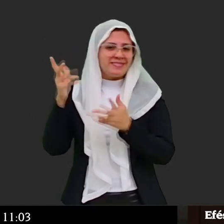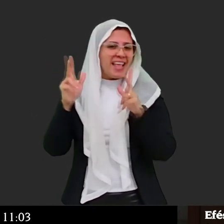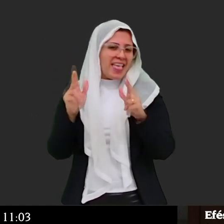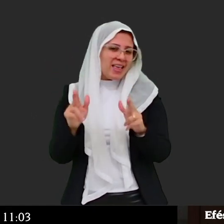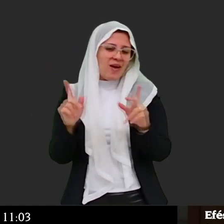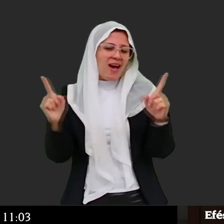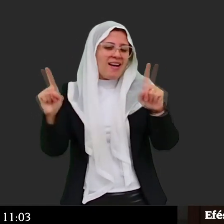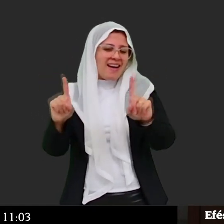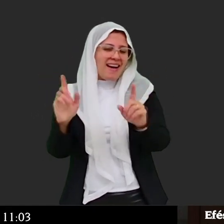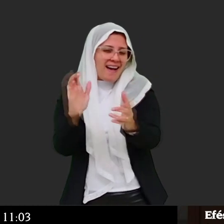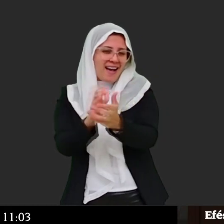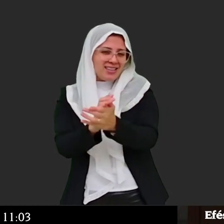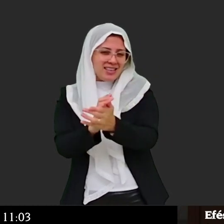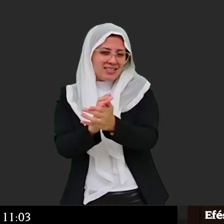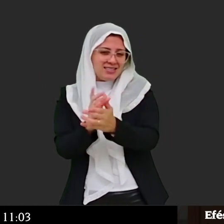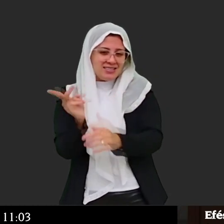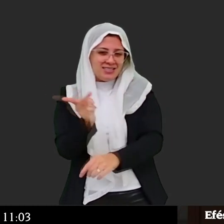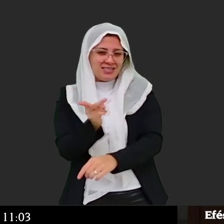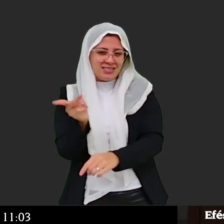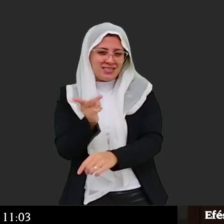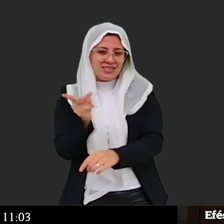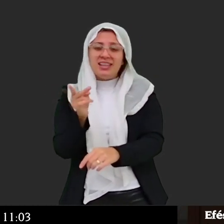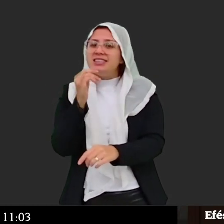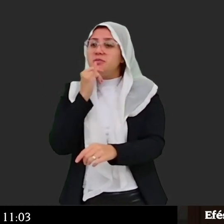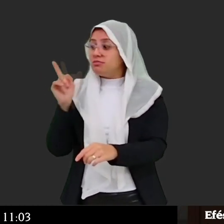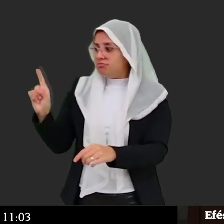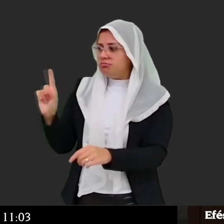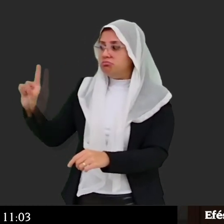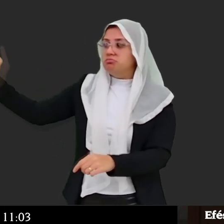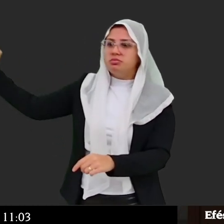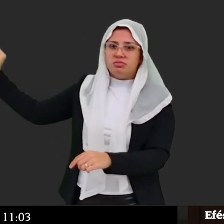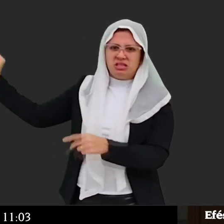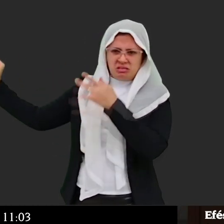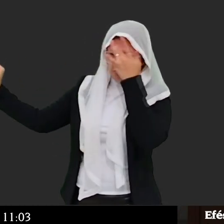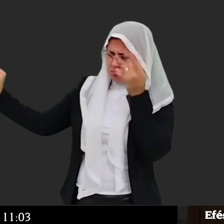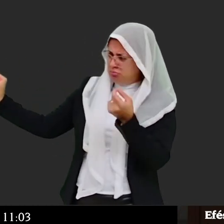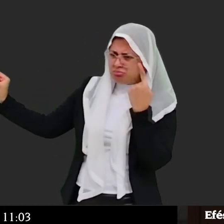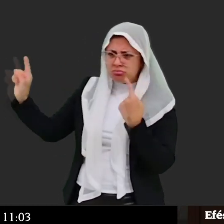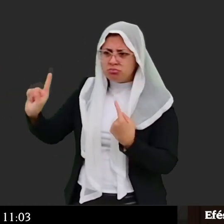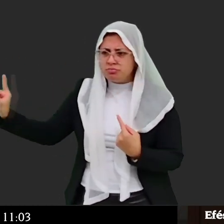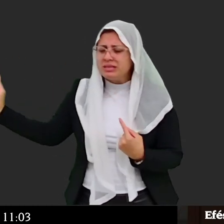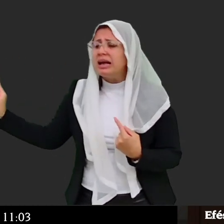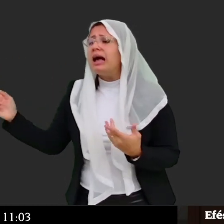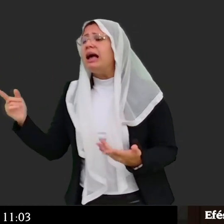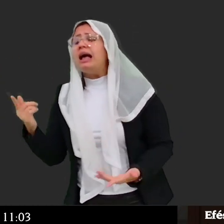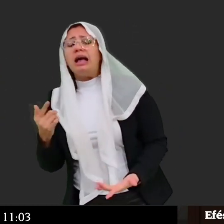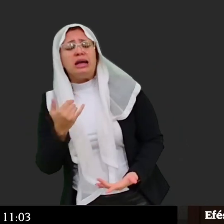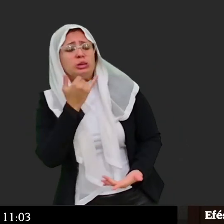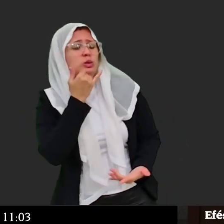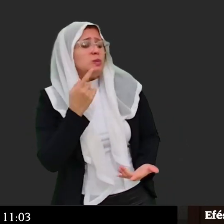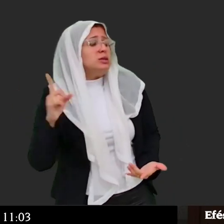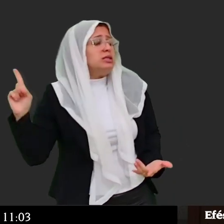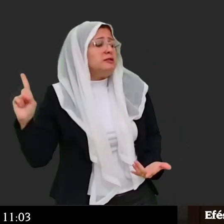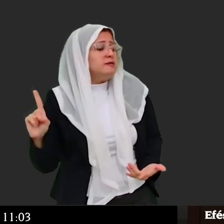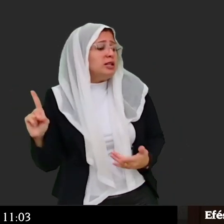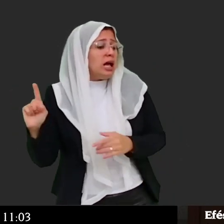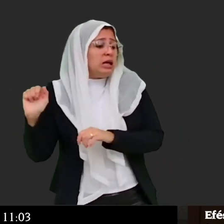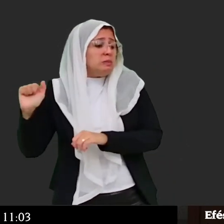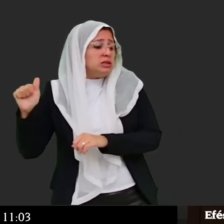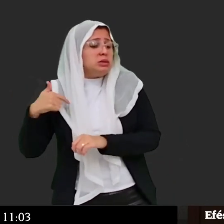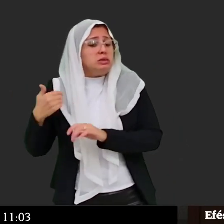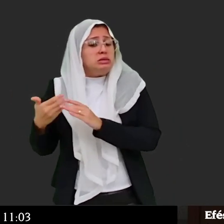mulher. Depois, o sujeito foi embora de casa, a esposa falou, não, mas que ele chegou e bateu, aí eu abri a porta e ele